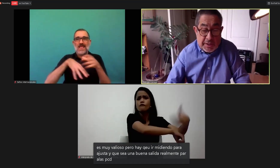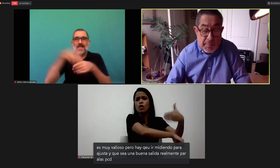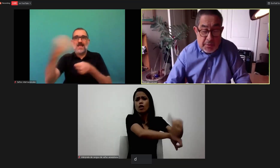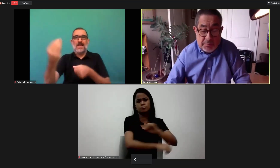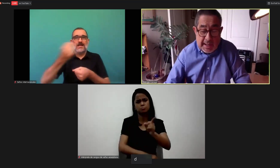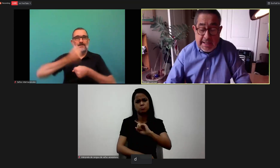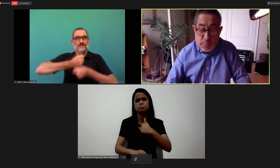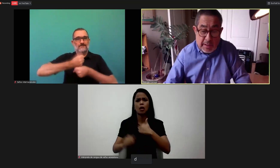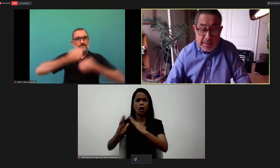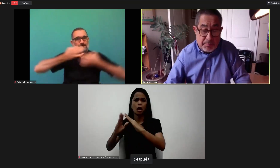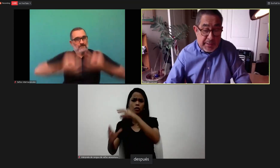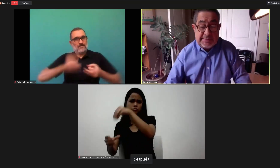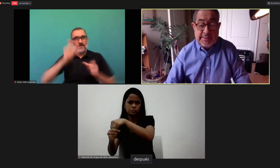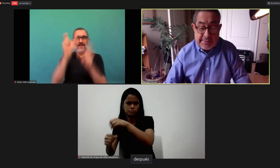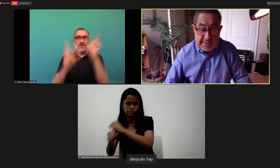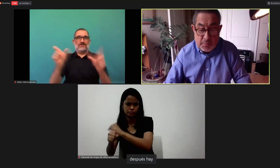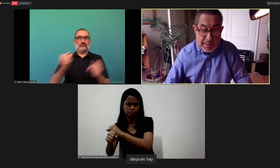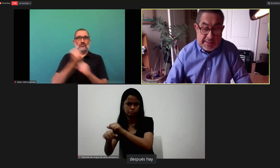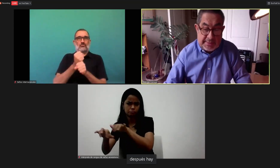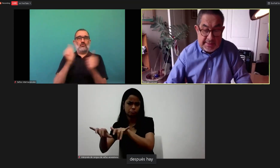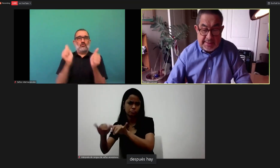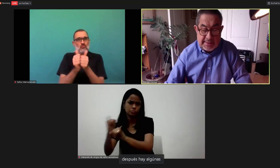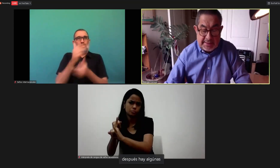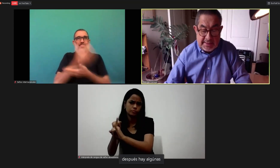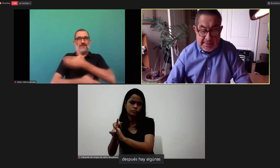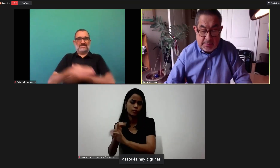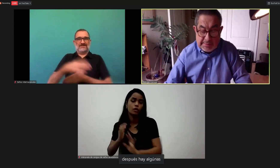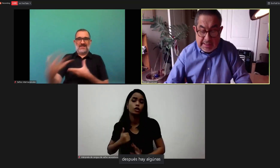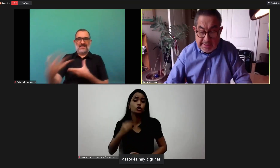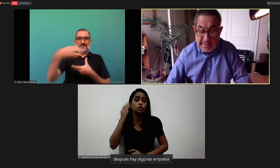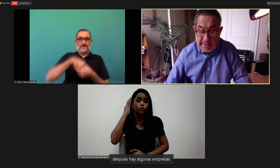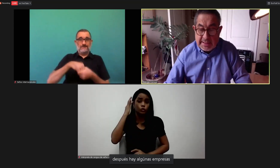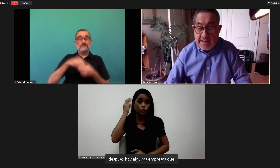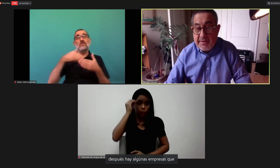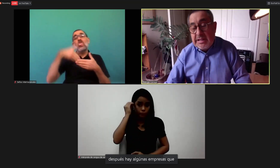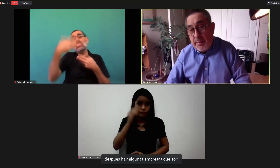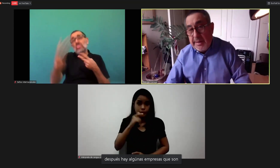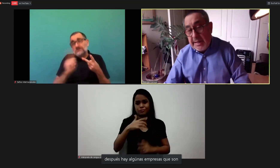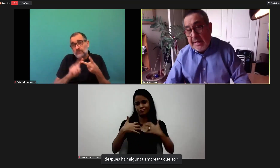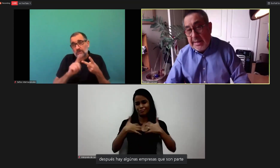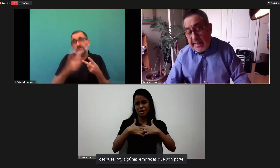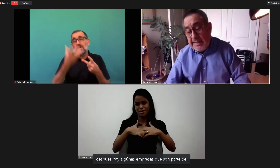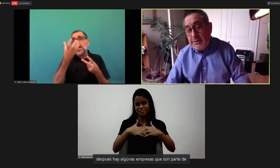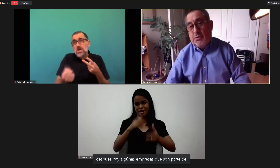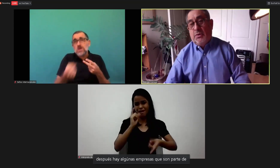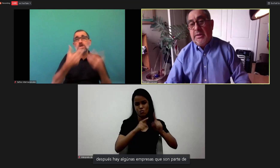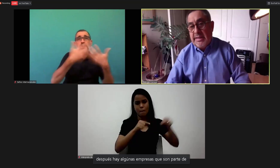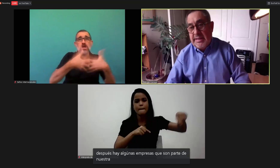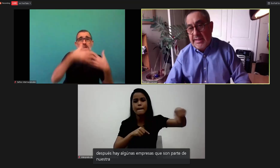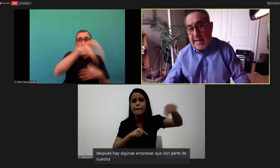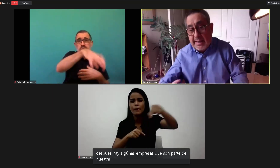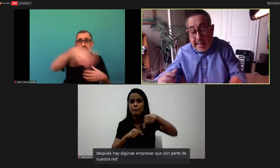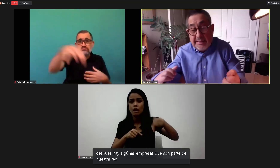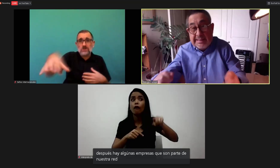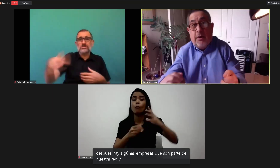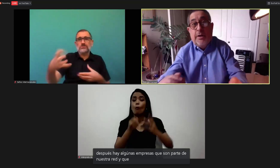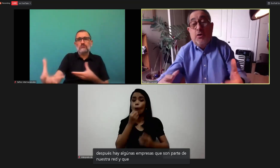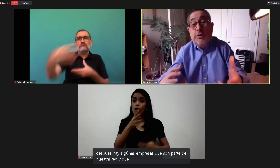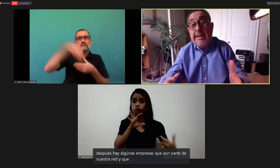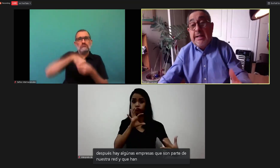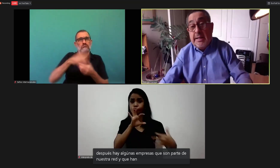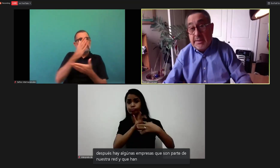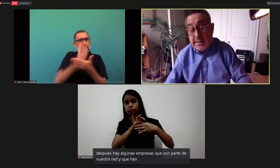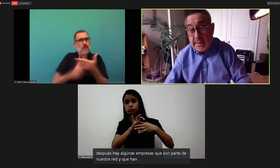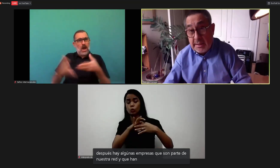Después, yo creo que, bueno, hay algunas empresas que son parte de nuestra red que efectivamente han tratado